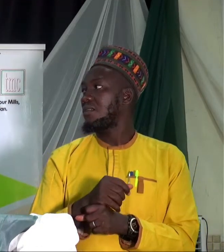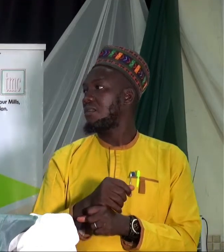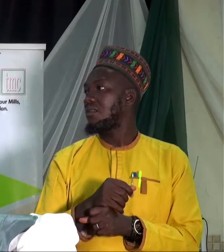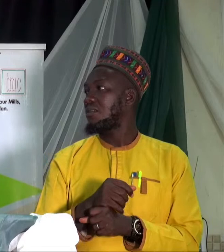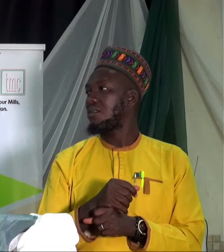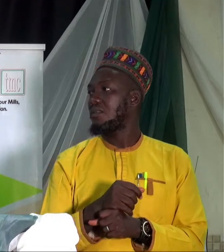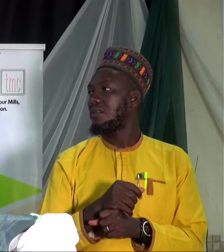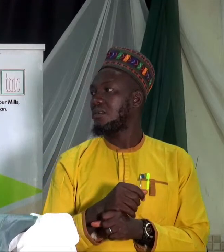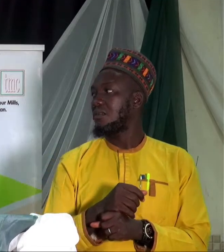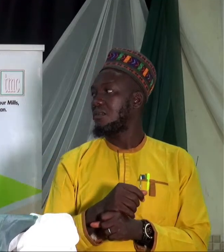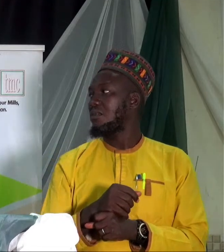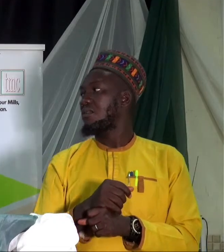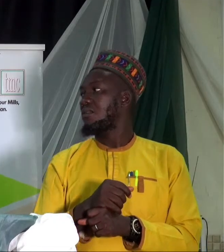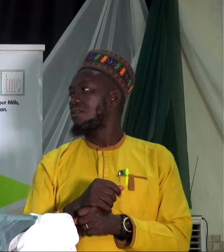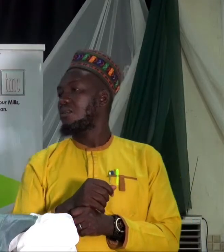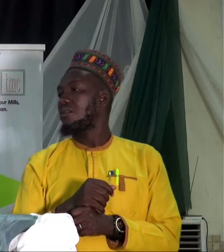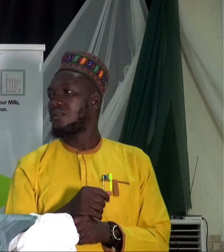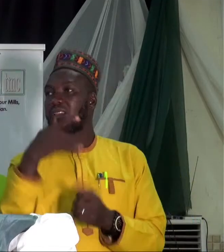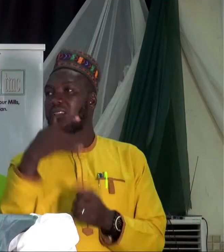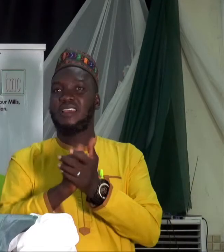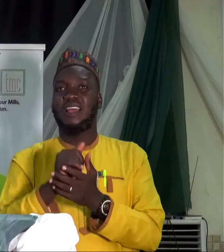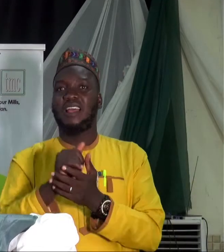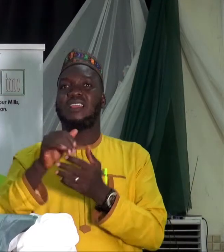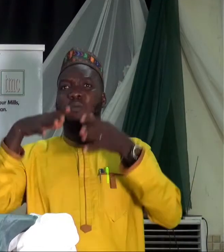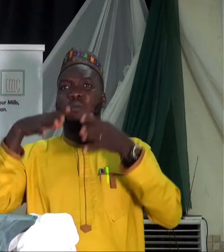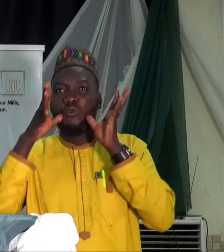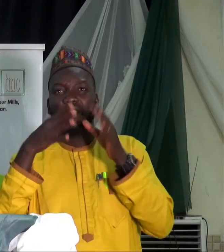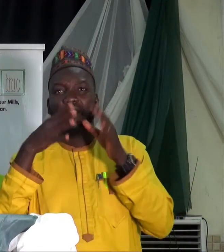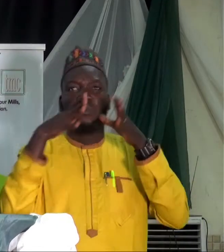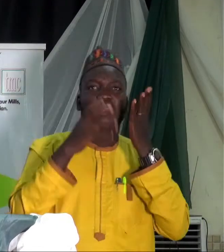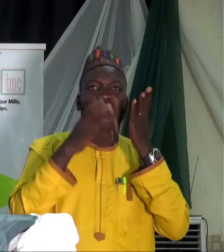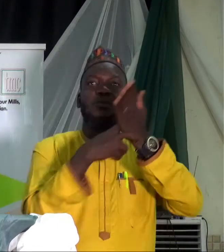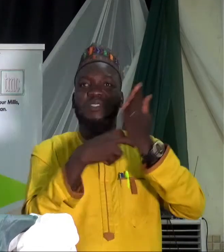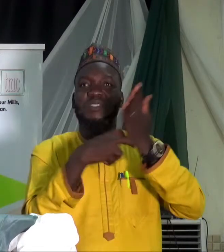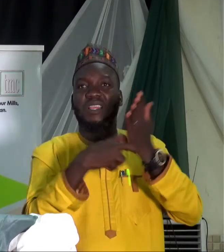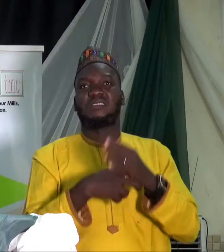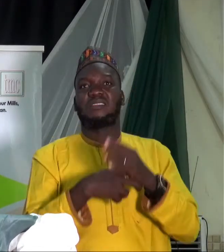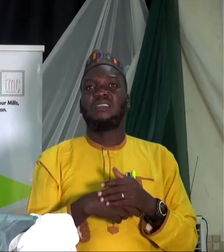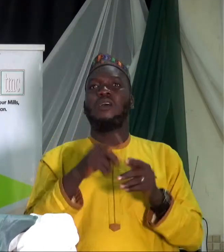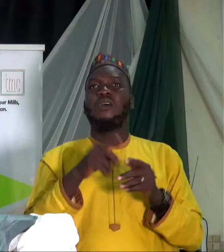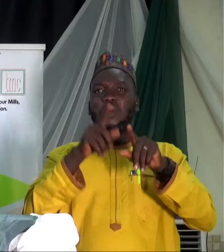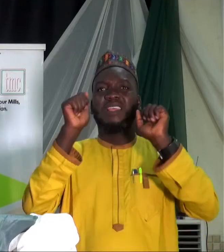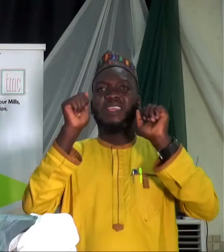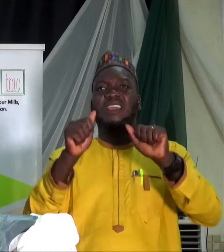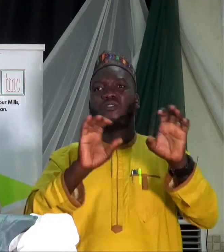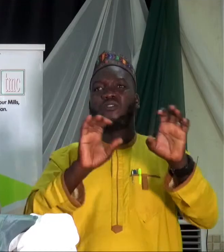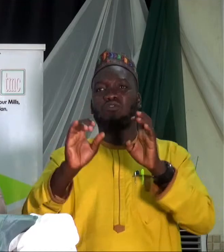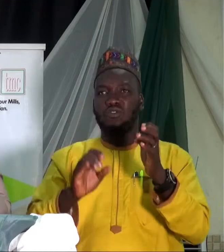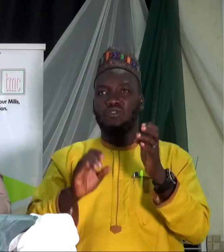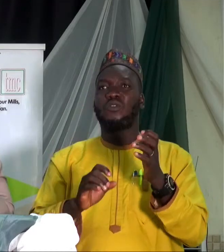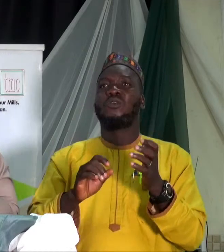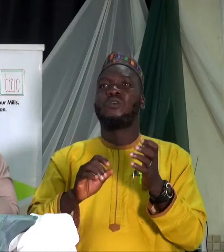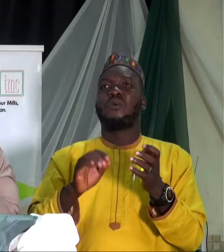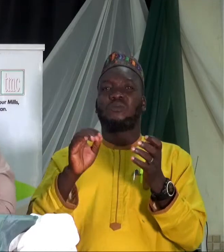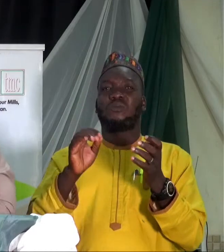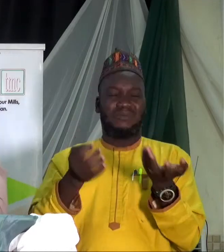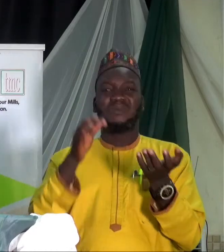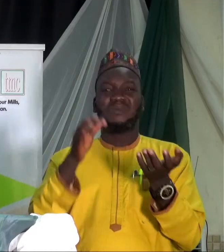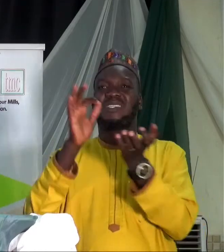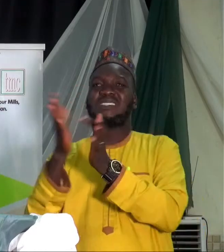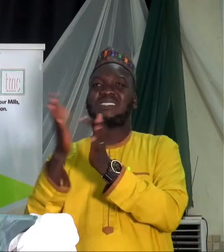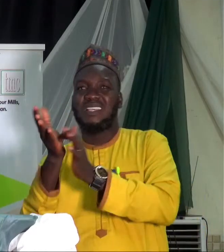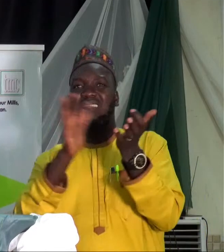wípé muslim ticket àmọ́ wọ́n rọ́nu christian government muslim lẹ́ni ó kọ́ nìbàdàn